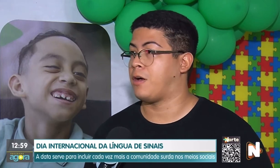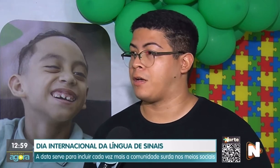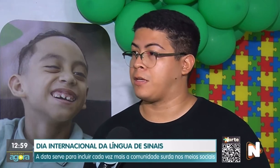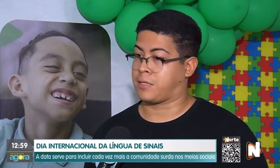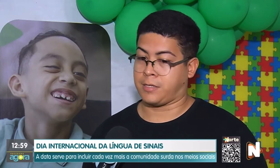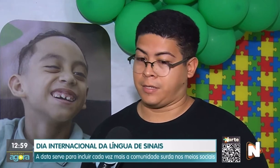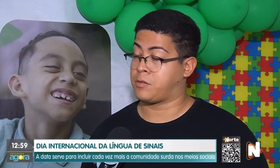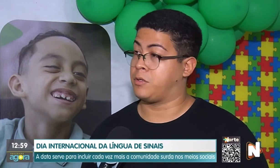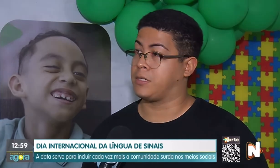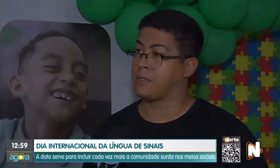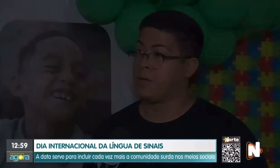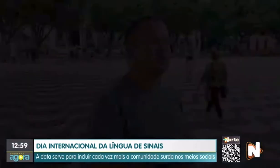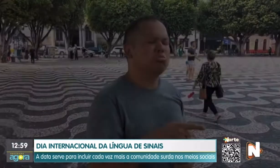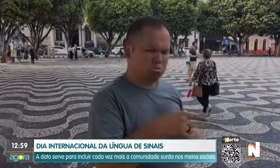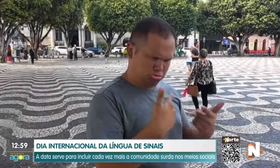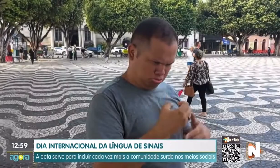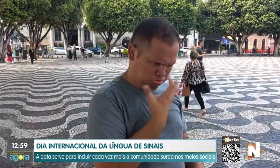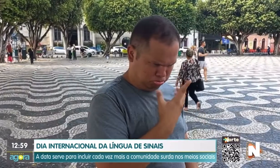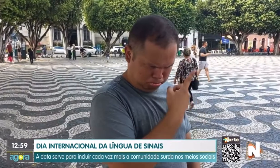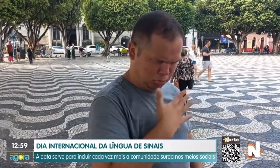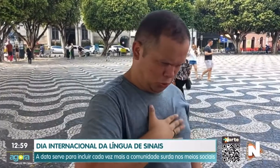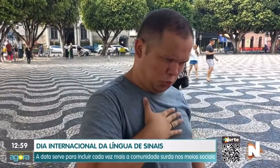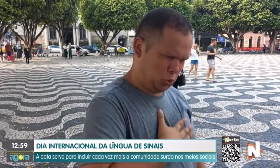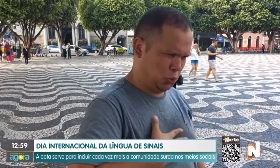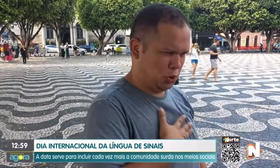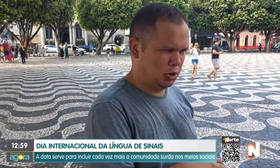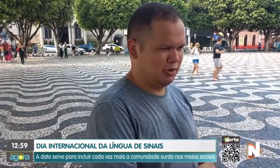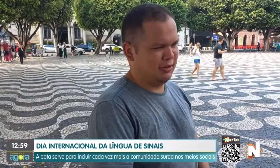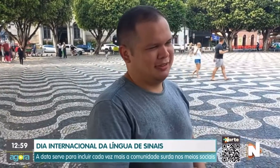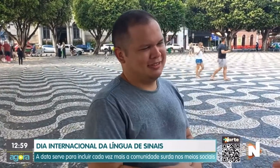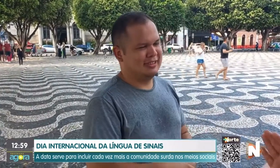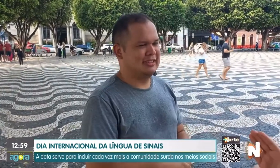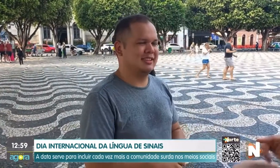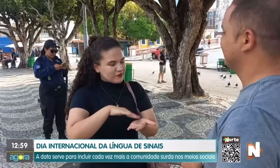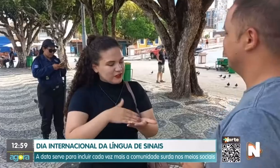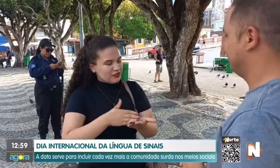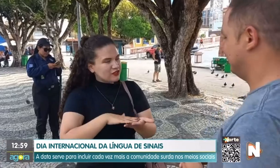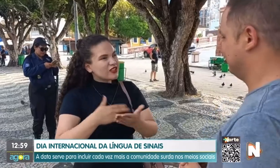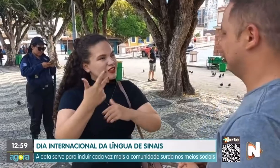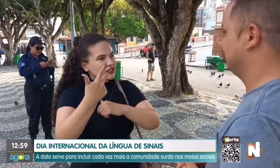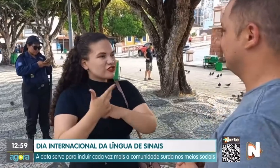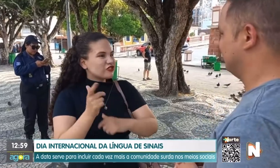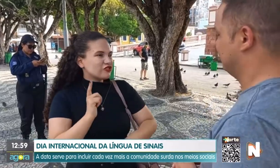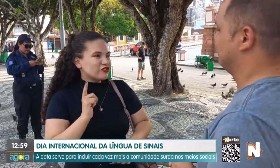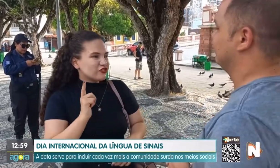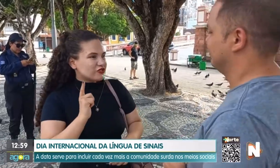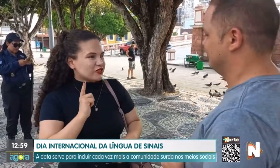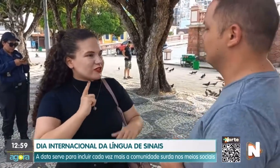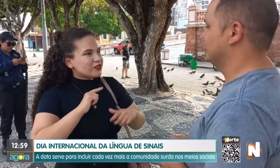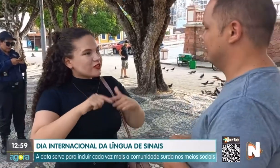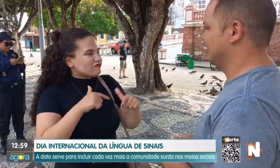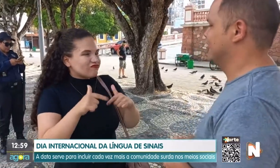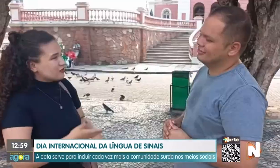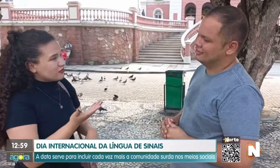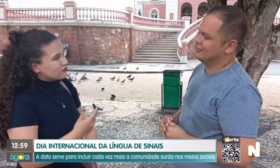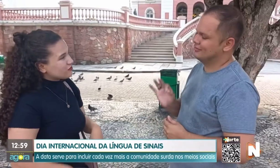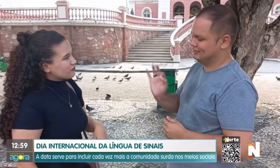as coisas O professor de Libras, José Carlos, é surdo e a namorada dele é sua intérprete Ele conta das